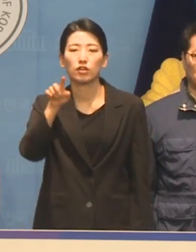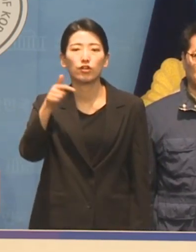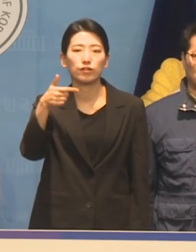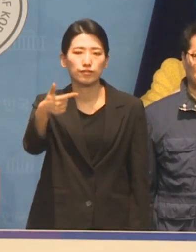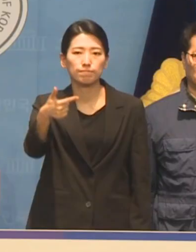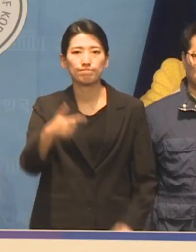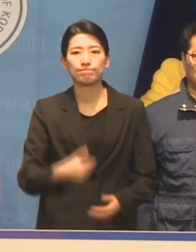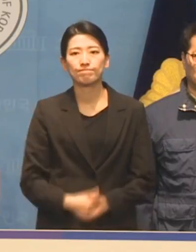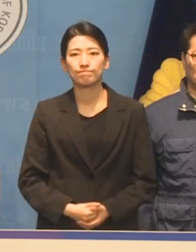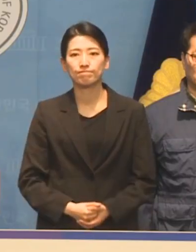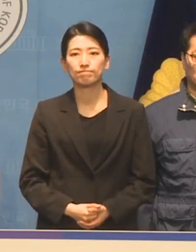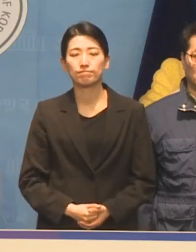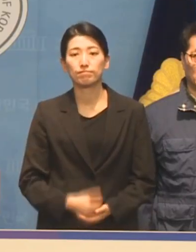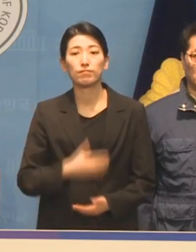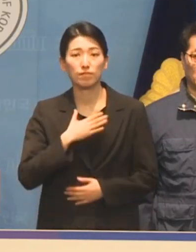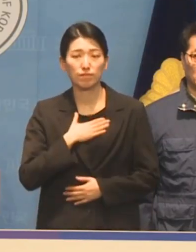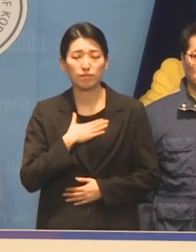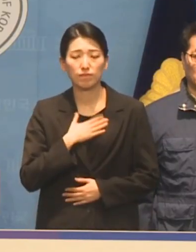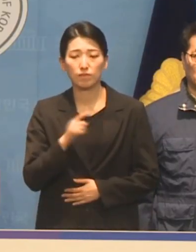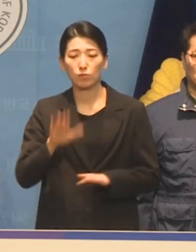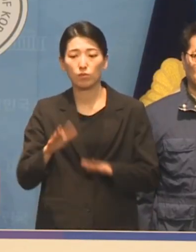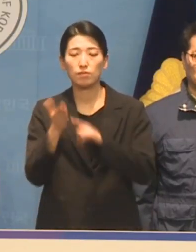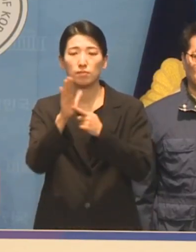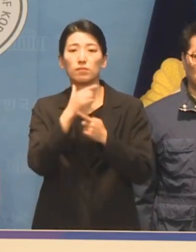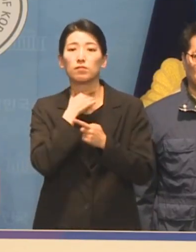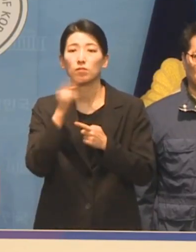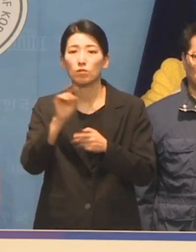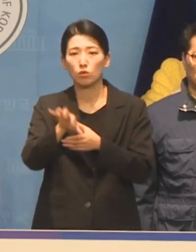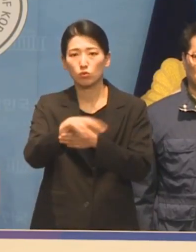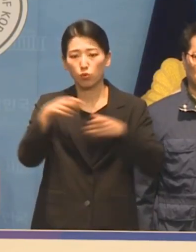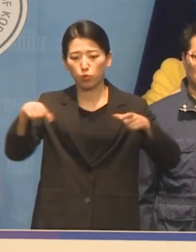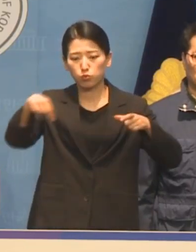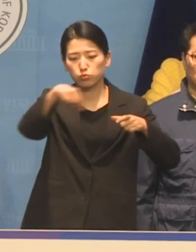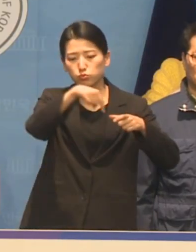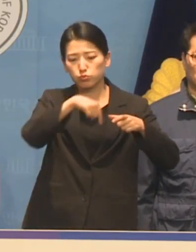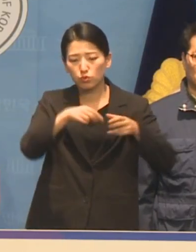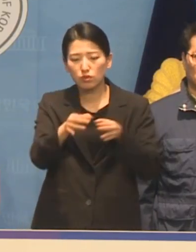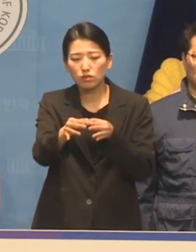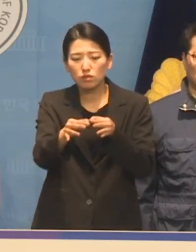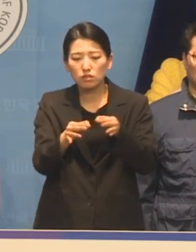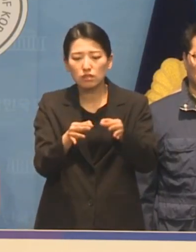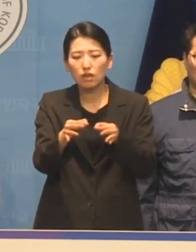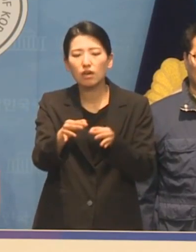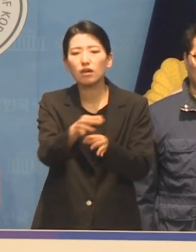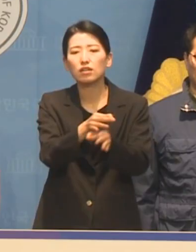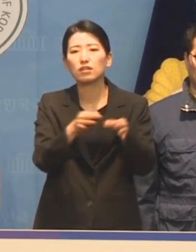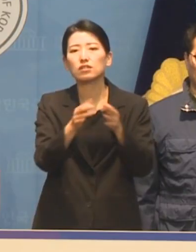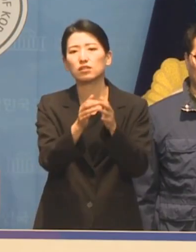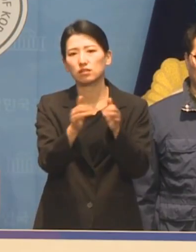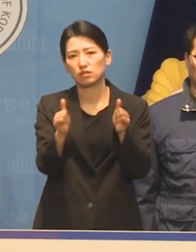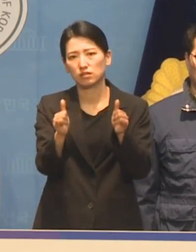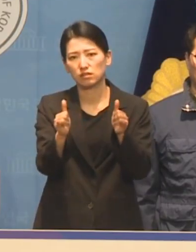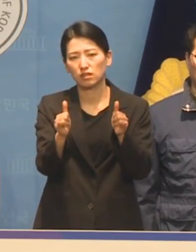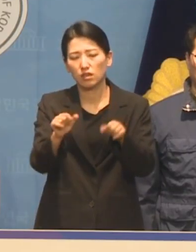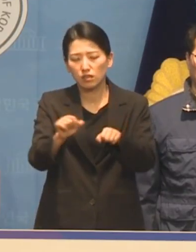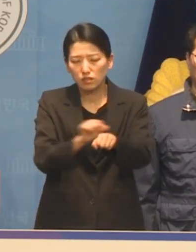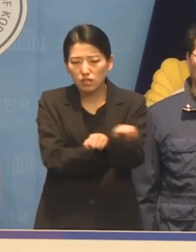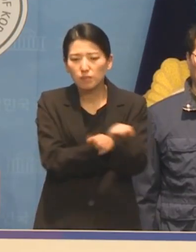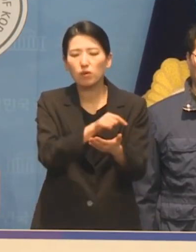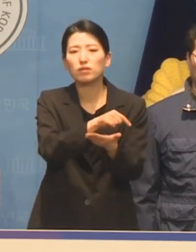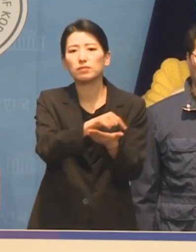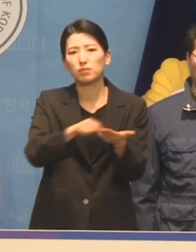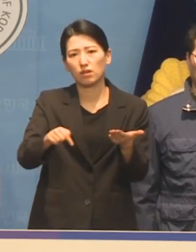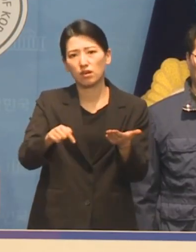오늘 저는 종로구 소상공인과 종로 주민을 위한 특별 지원을 촉구한다라는 제목으로